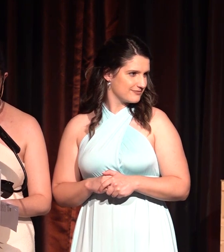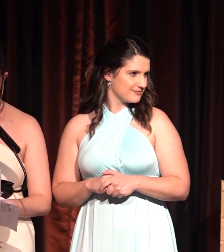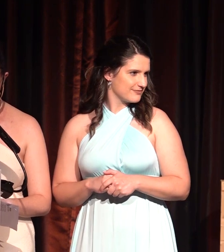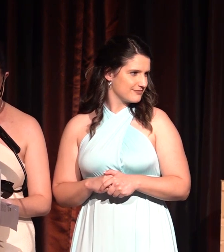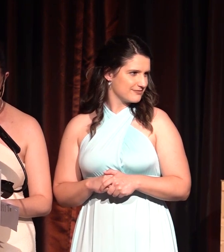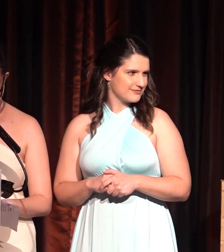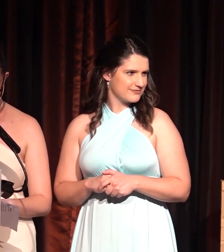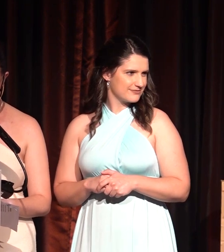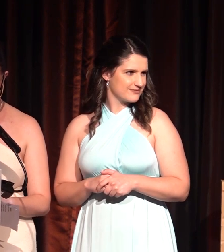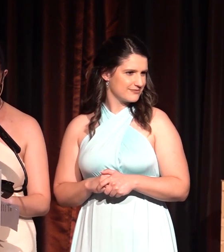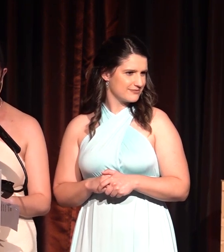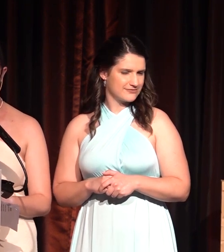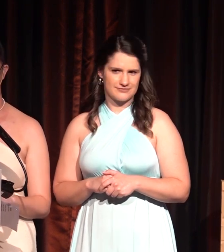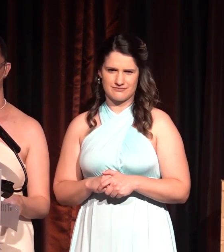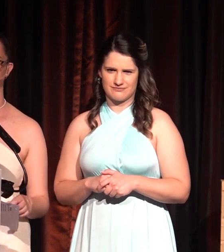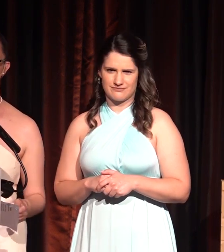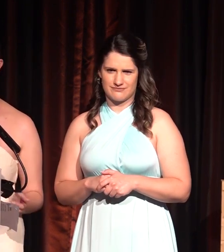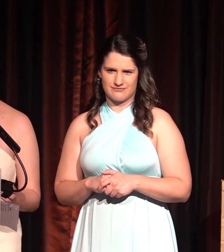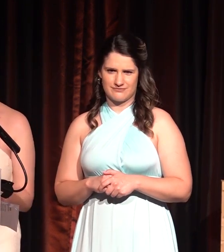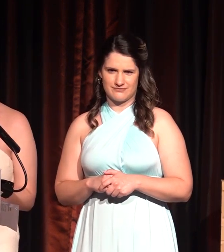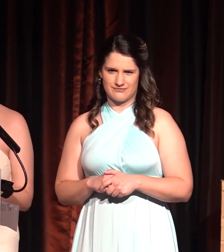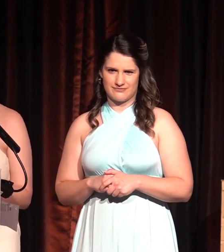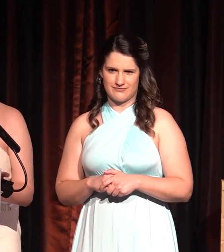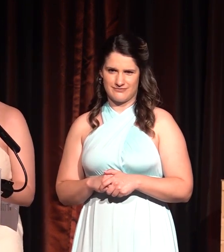Sanon, Marc Segura i Aleix Sousa.